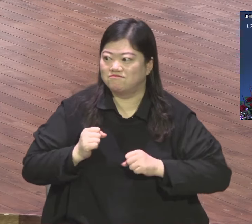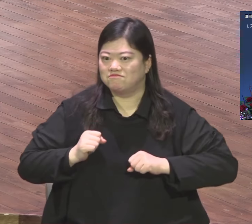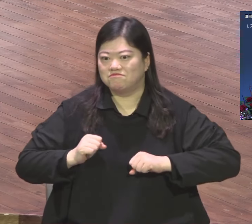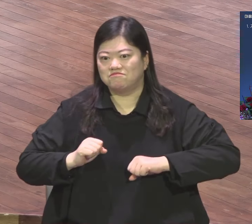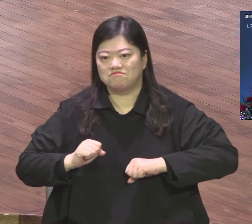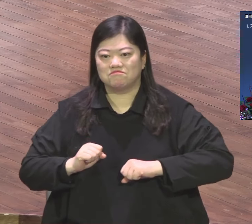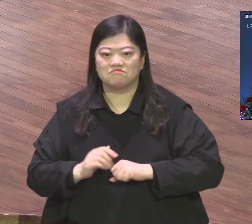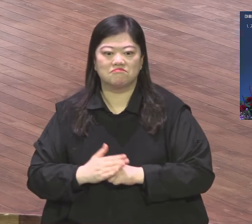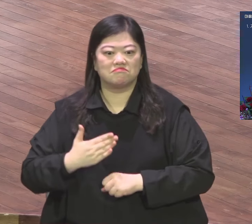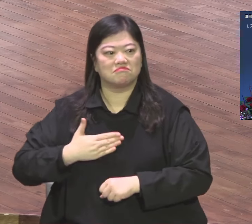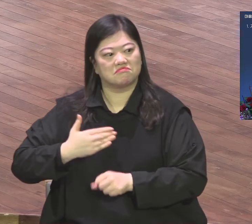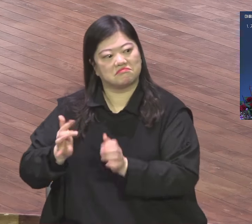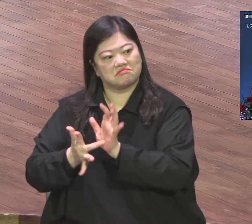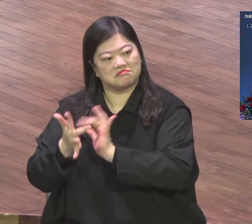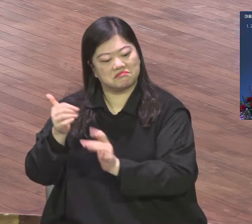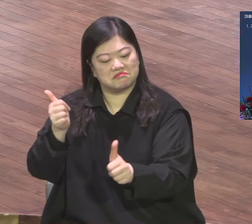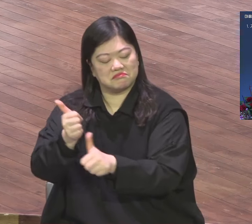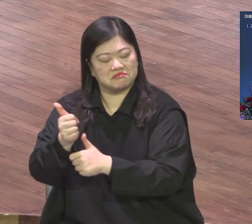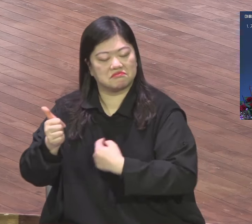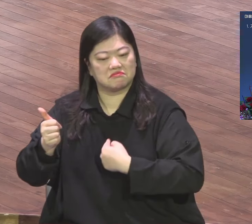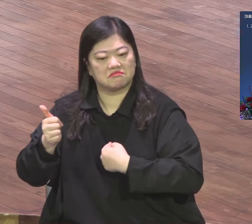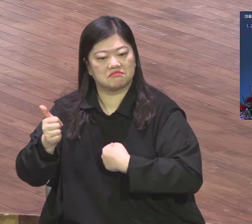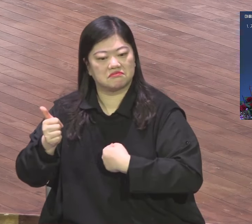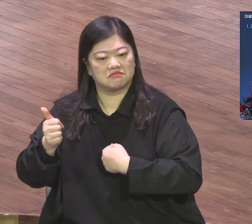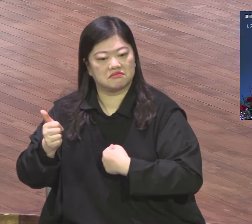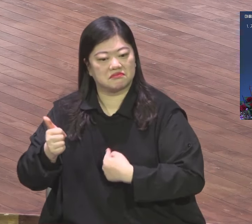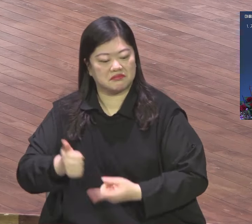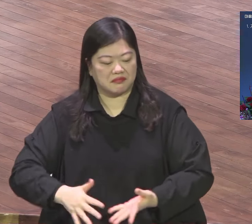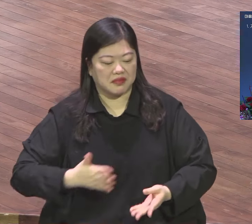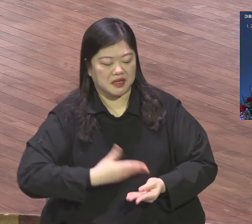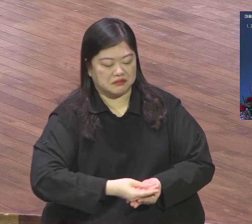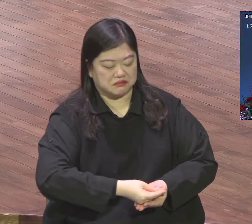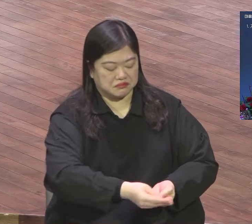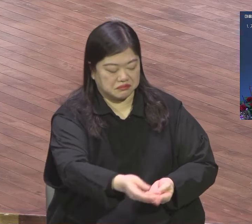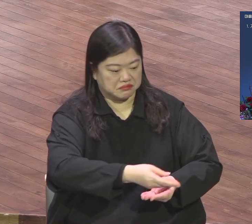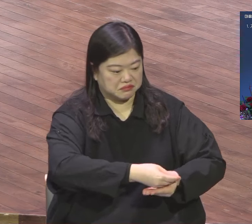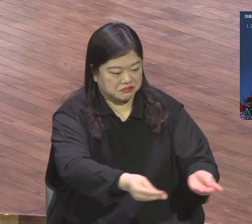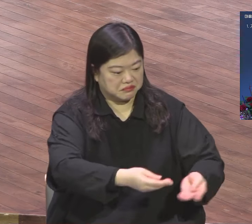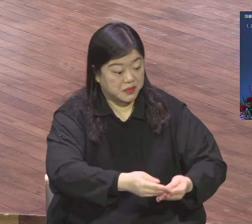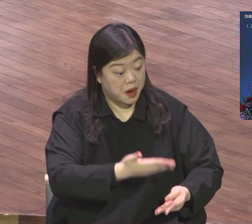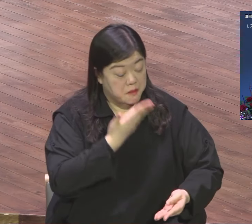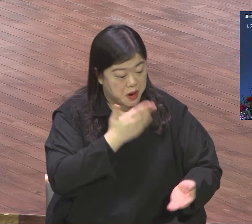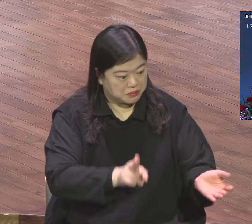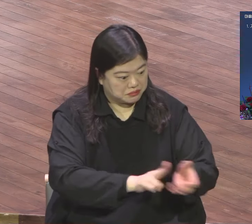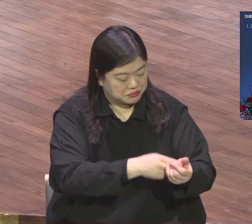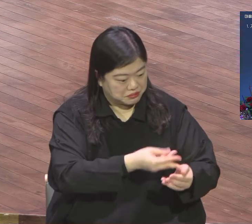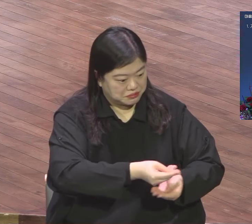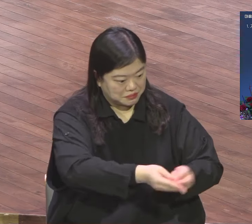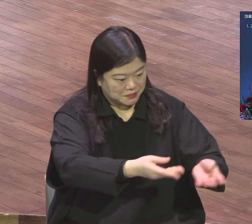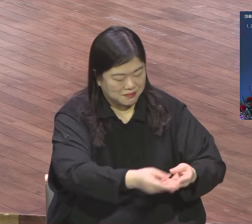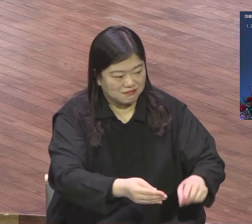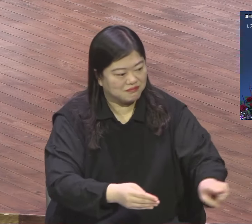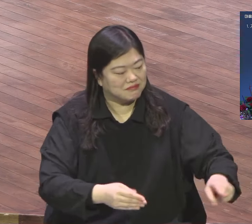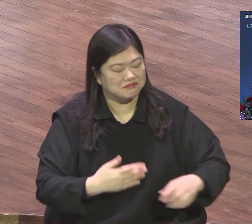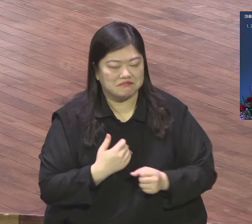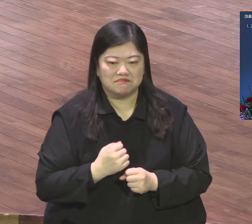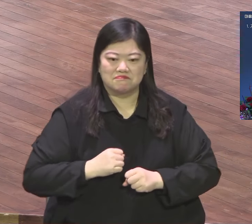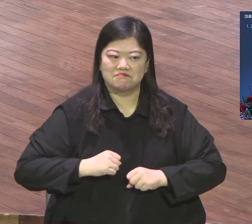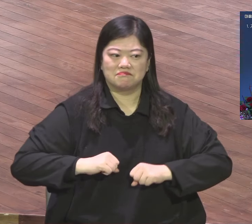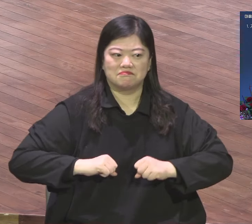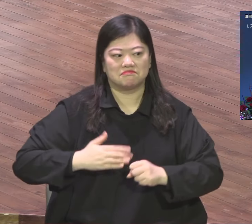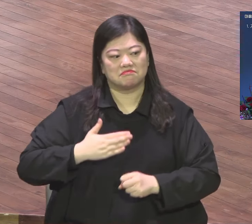이어로 2만 명을 배불리 먹이고 그야말로 엄청난 이 기적을 현장에서 보면서 말이요